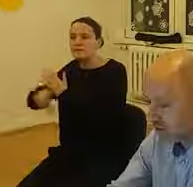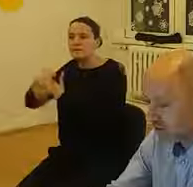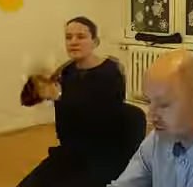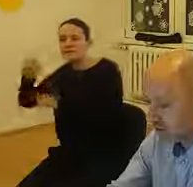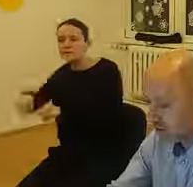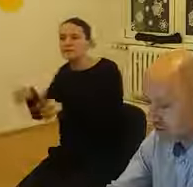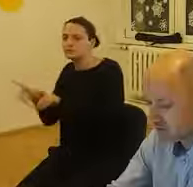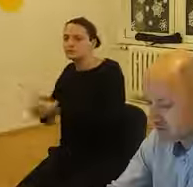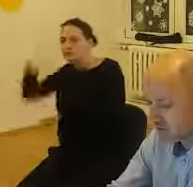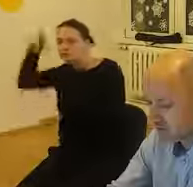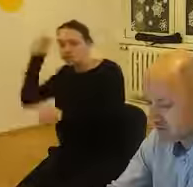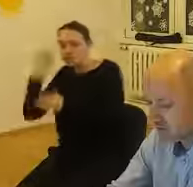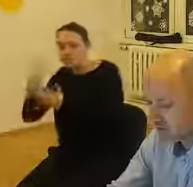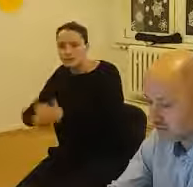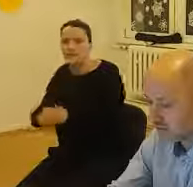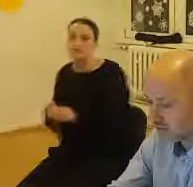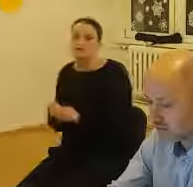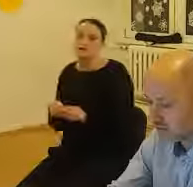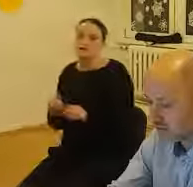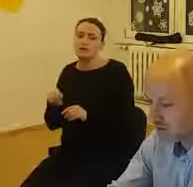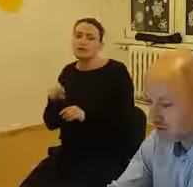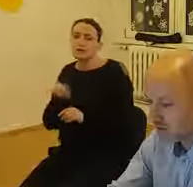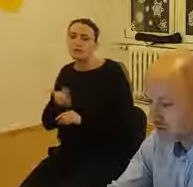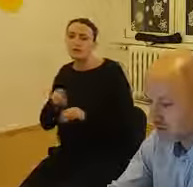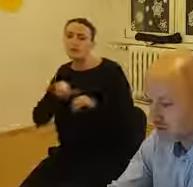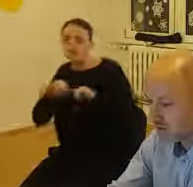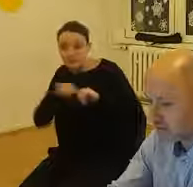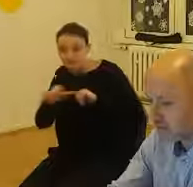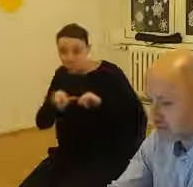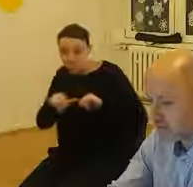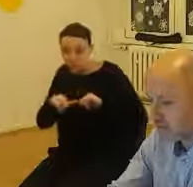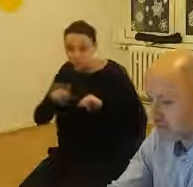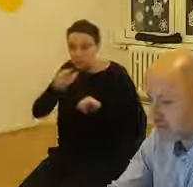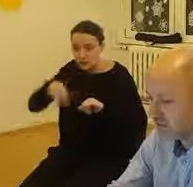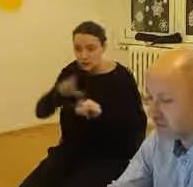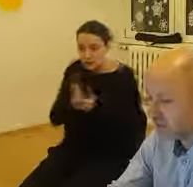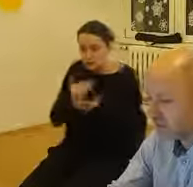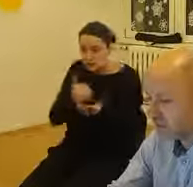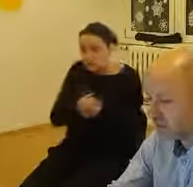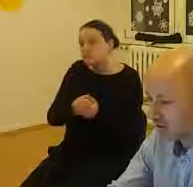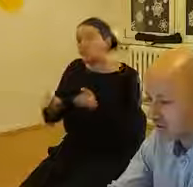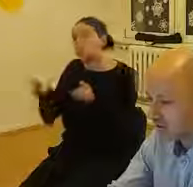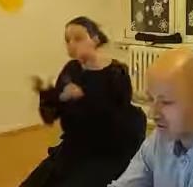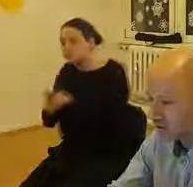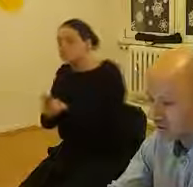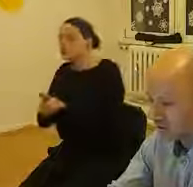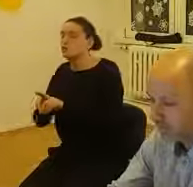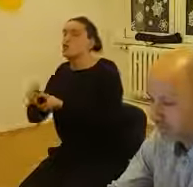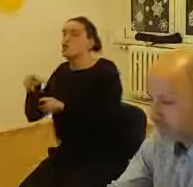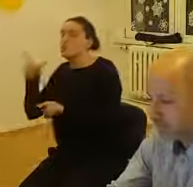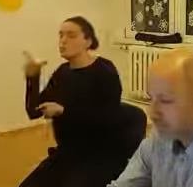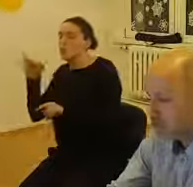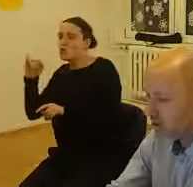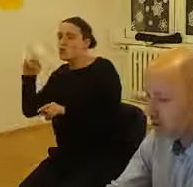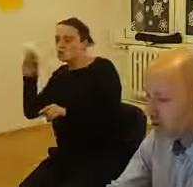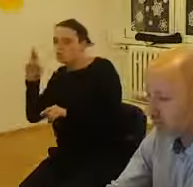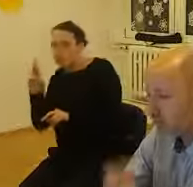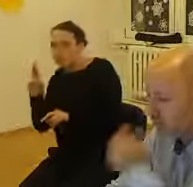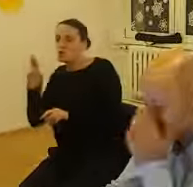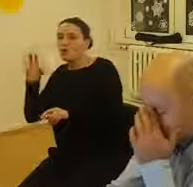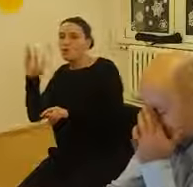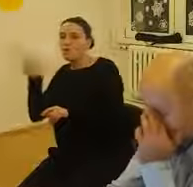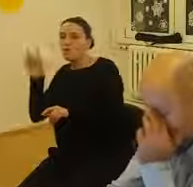też kolegia przewodniczących zarządów w obecności najczęściej wiceprezydenta Piotra Kowalczuka. Jeżeli